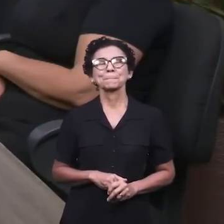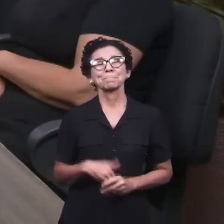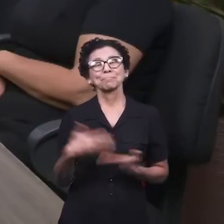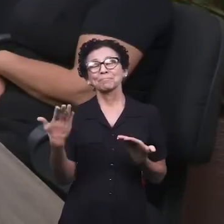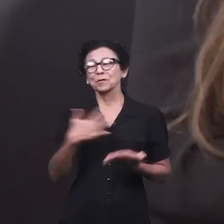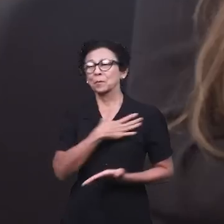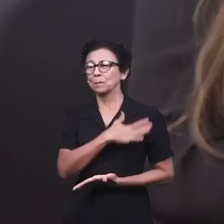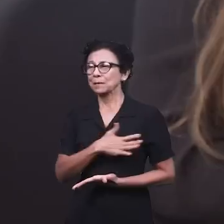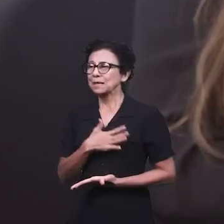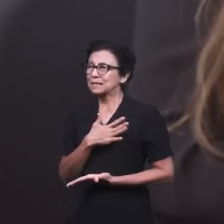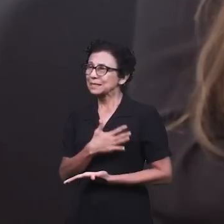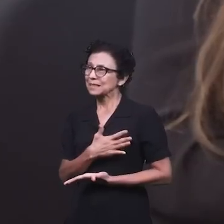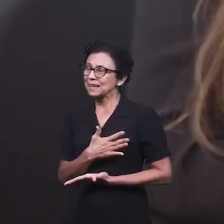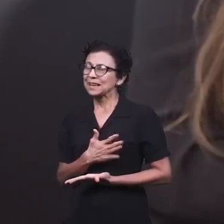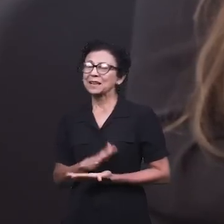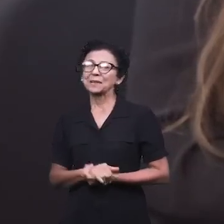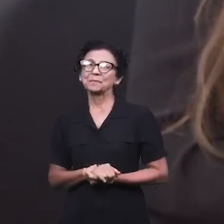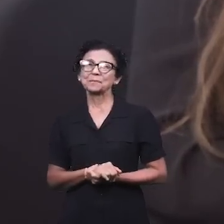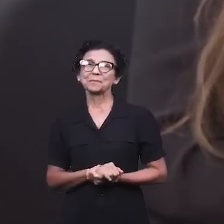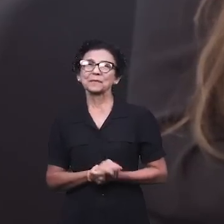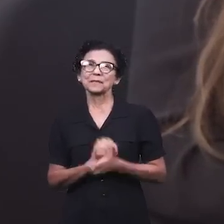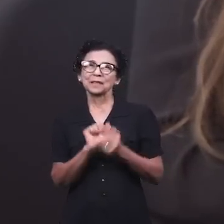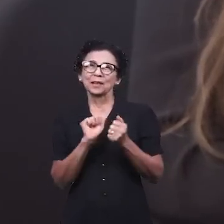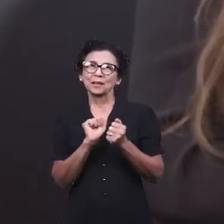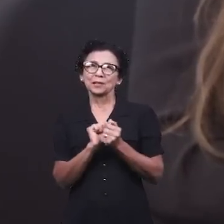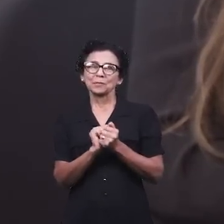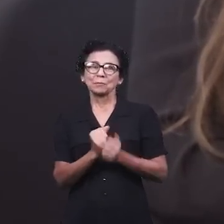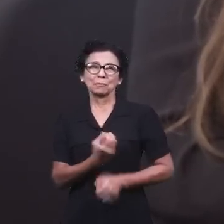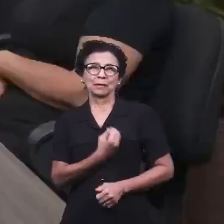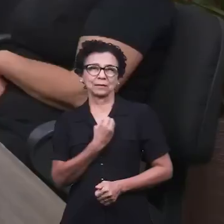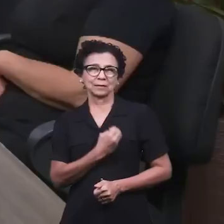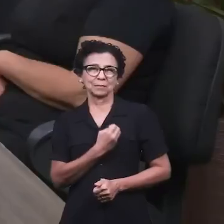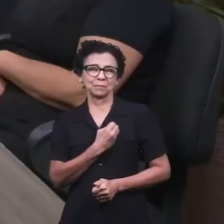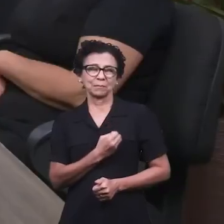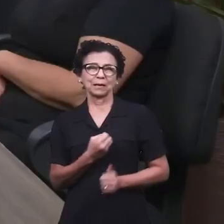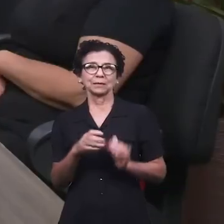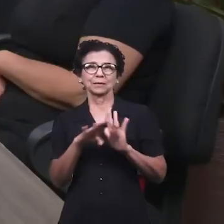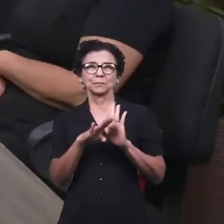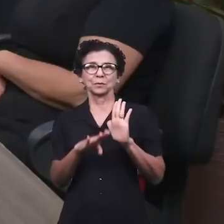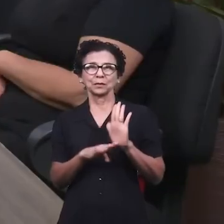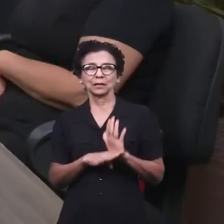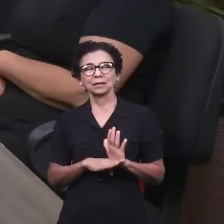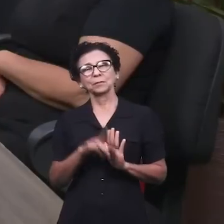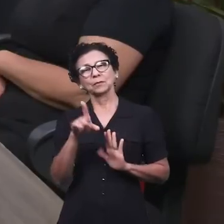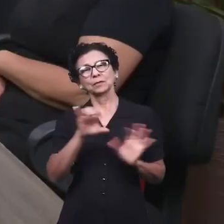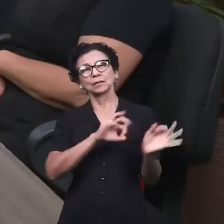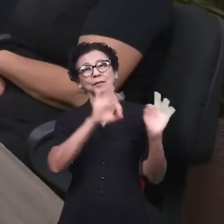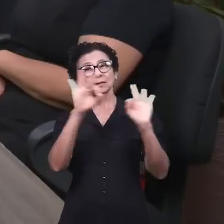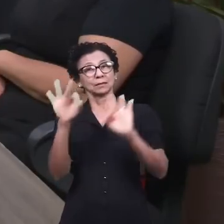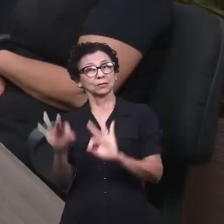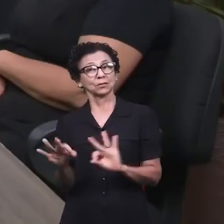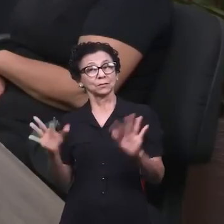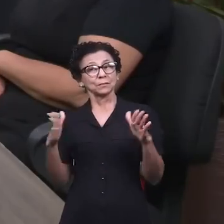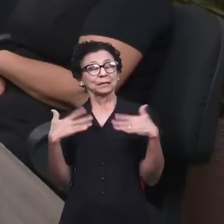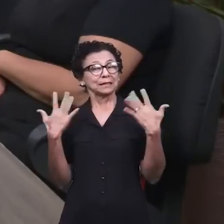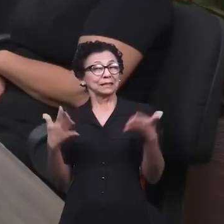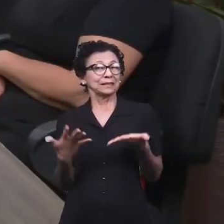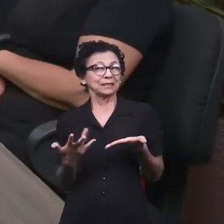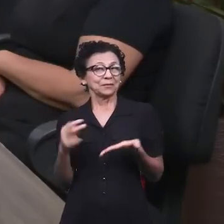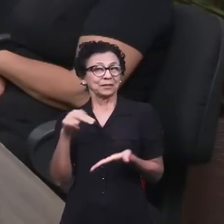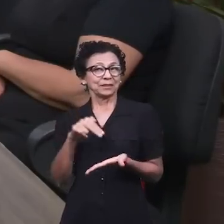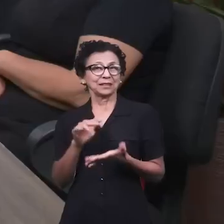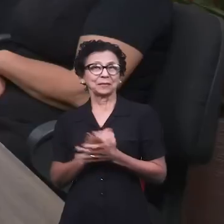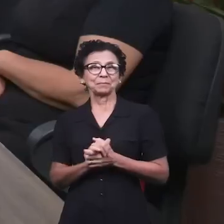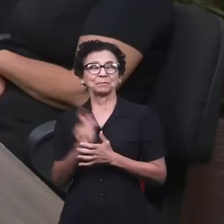vocês e com os Amém. irmãos também aí que estão em casa nos assistindo. É uma alegria muito, muito grande estar aqui. A paz do Senhor Jesus a